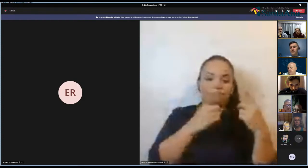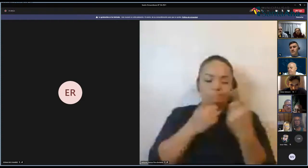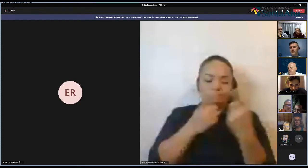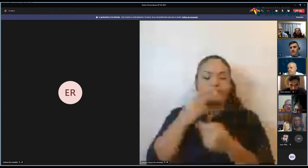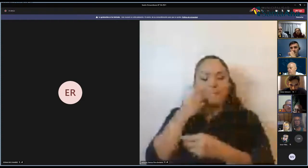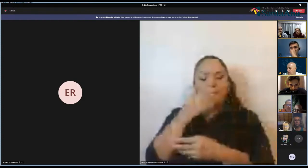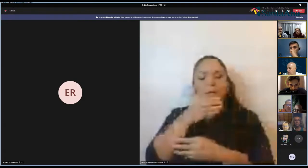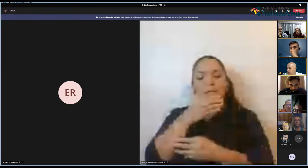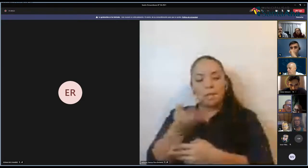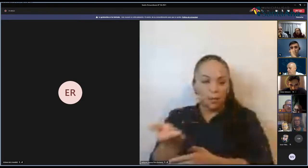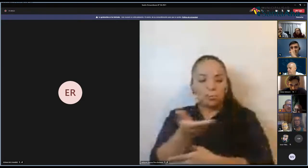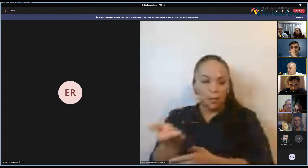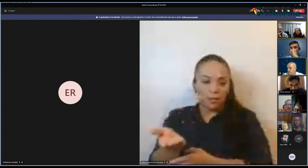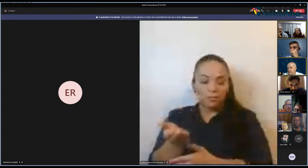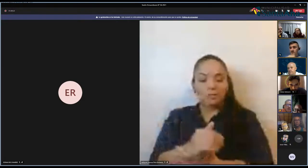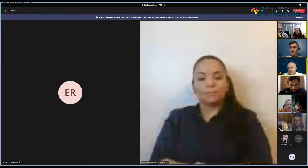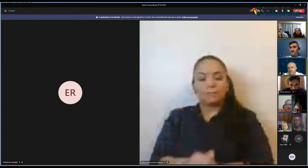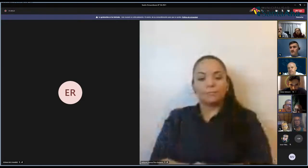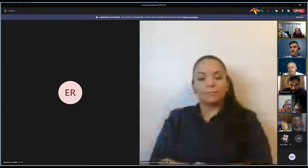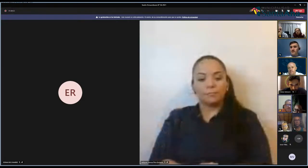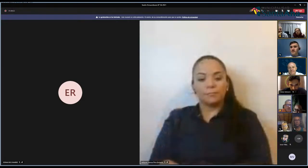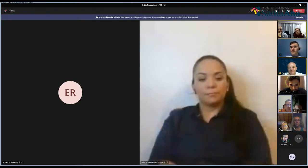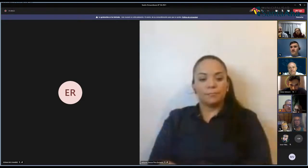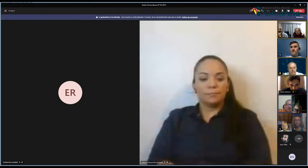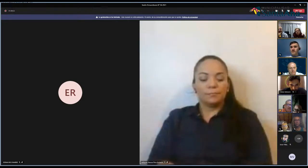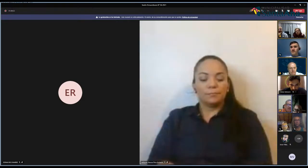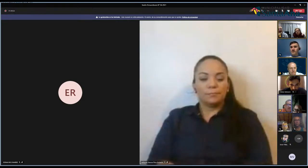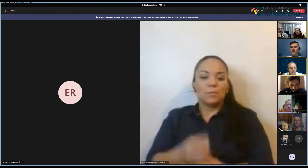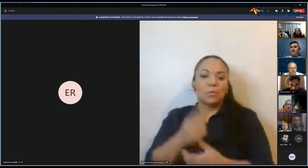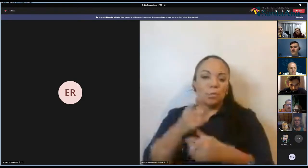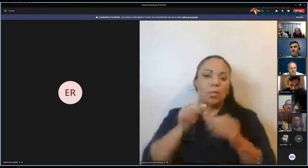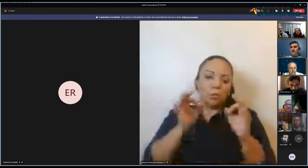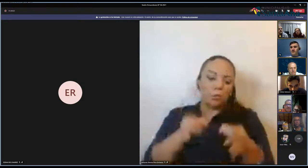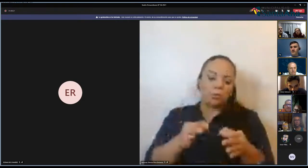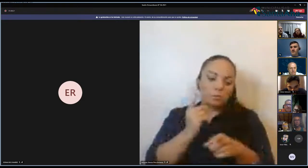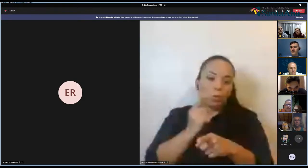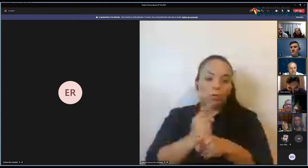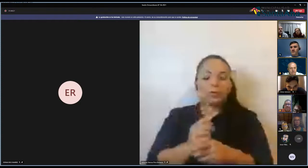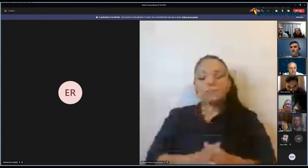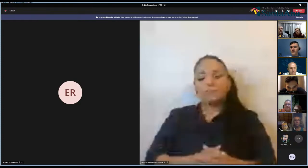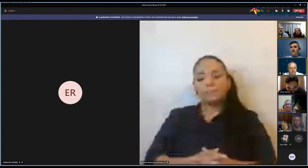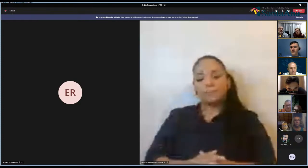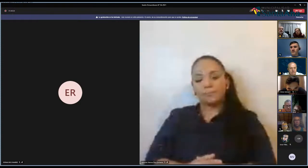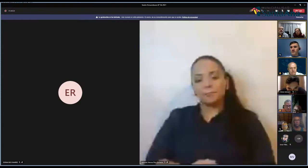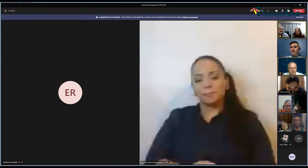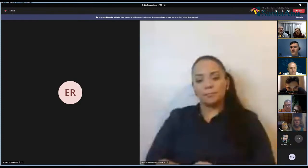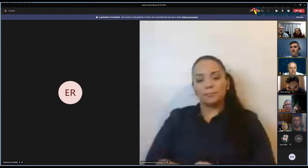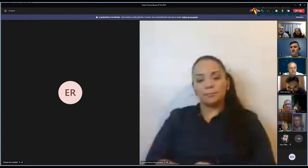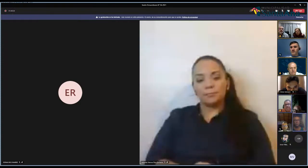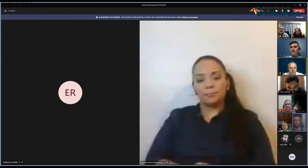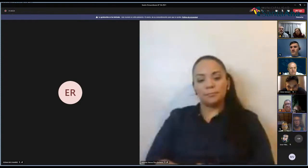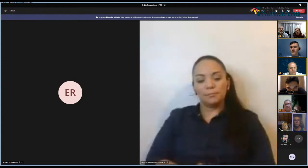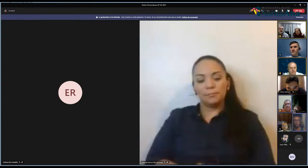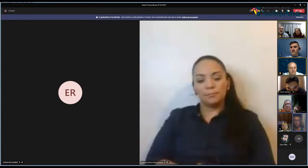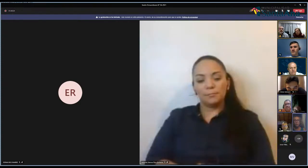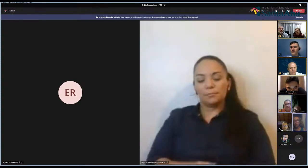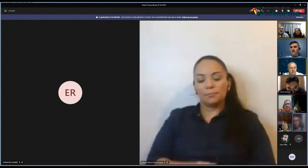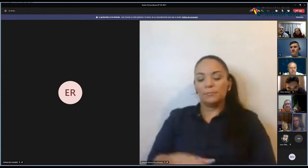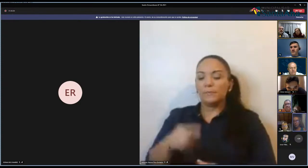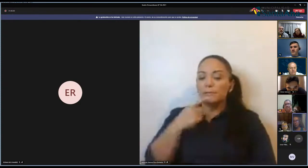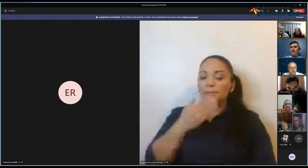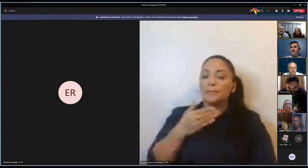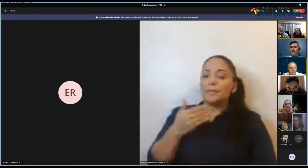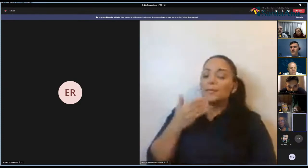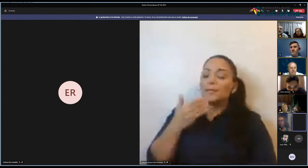ustedes una una toma de decisiones correctas gracias don gerardo ya para